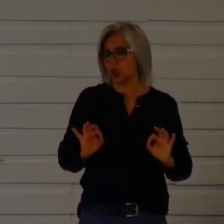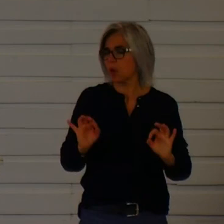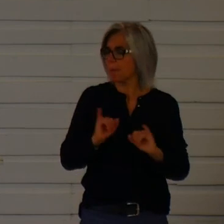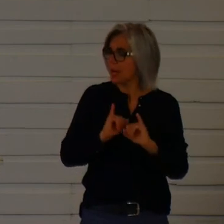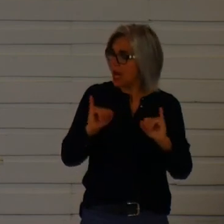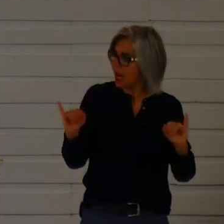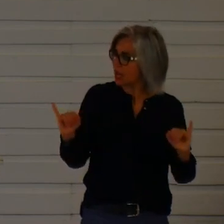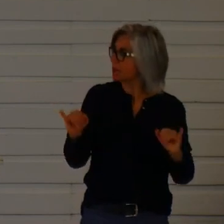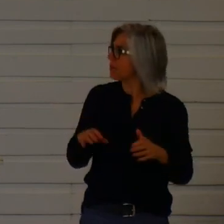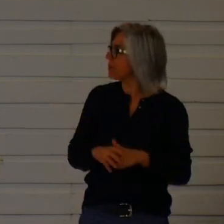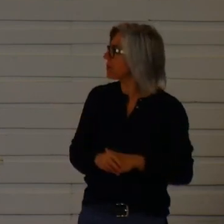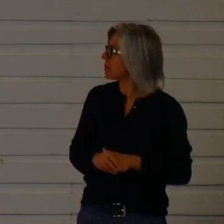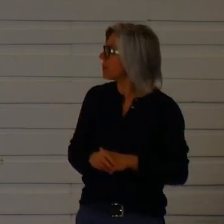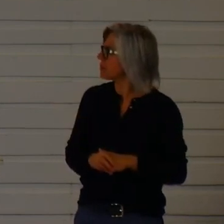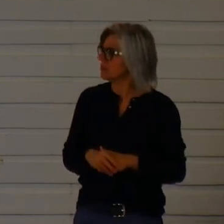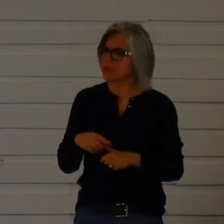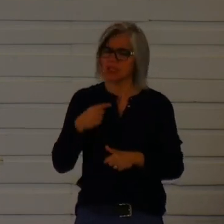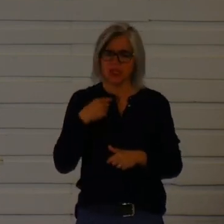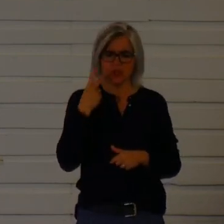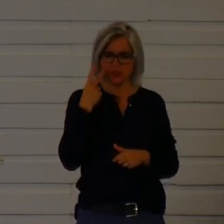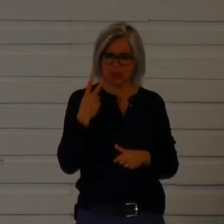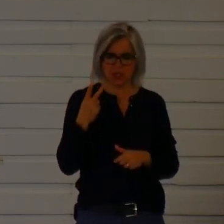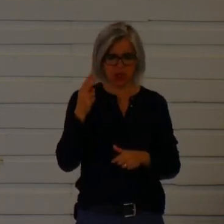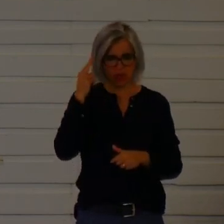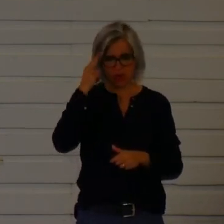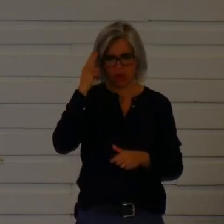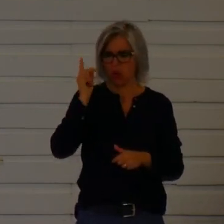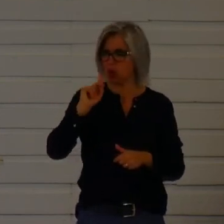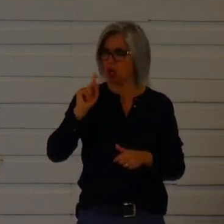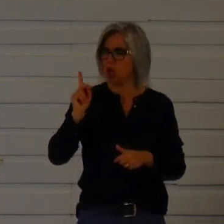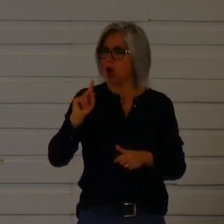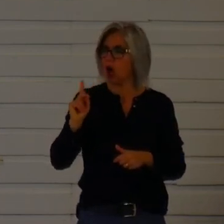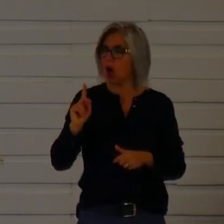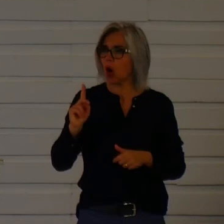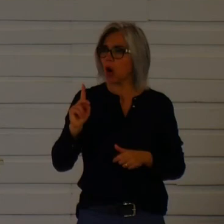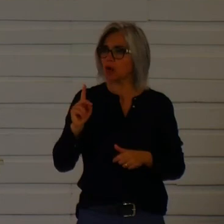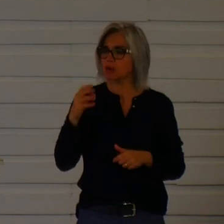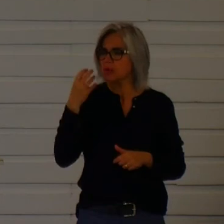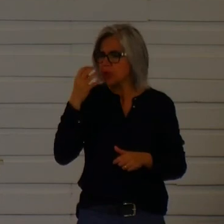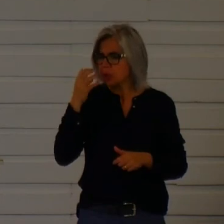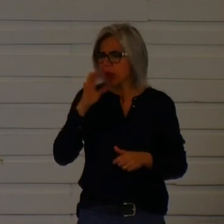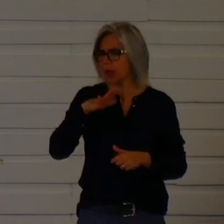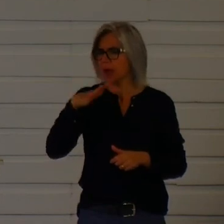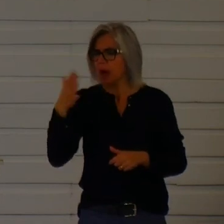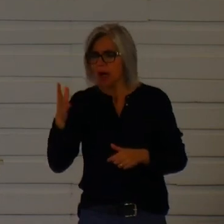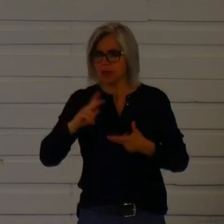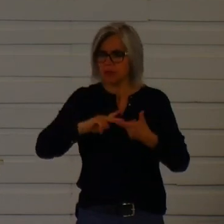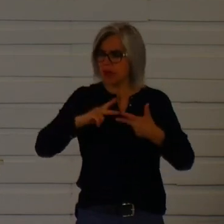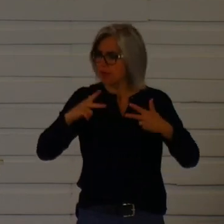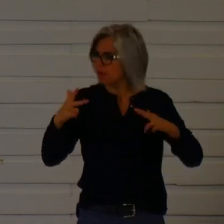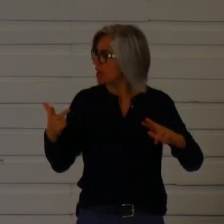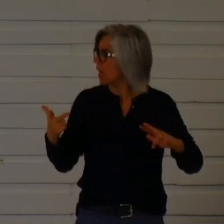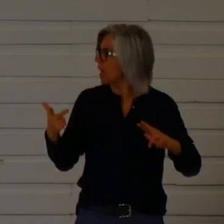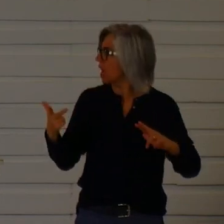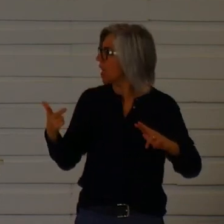su un poster, perché poi sfoglio o mi hanno mandato dei messaggini. Se io vivo la mia non spiritualità forte all'interno della Chiesa, non